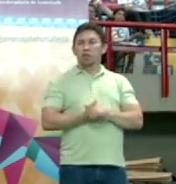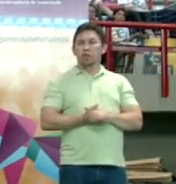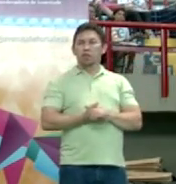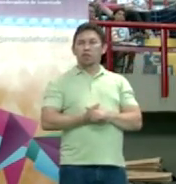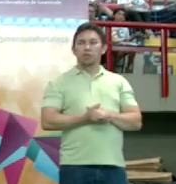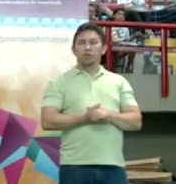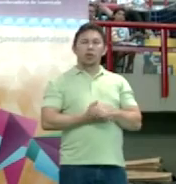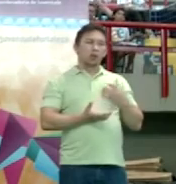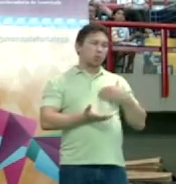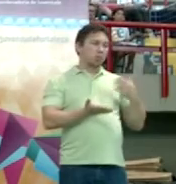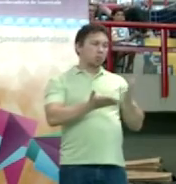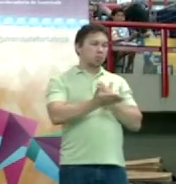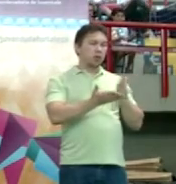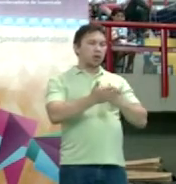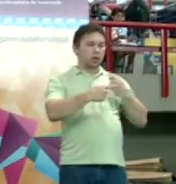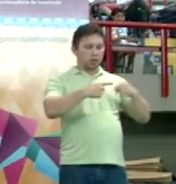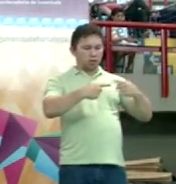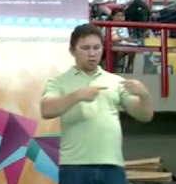pegassem o nosso material